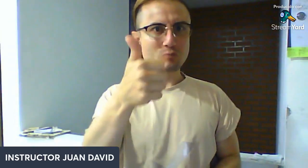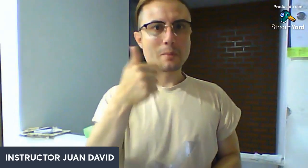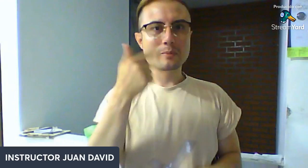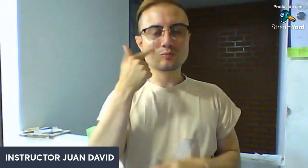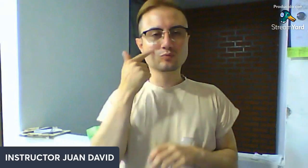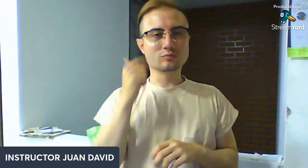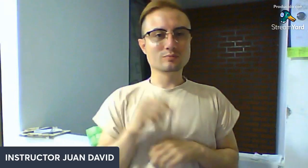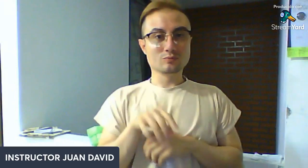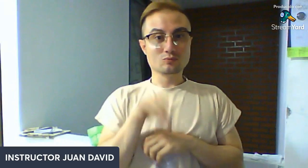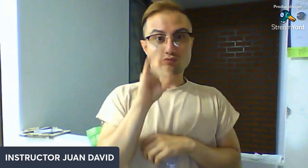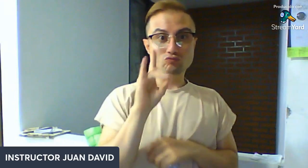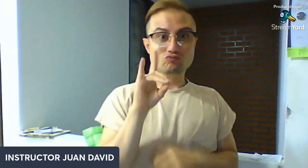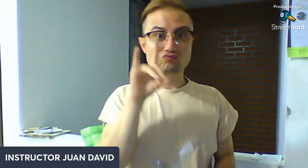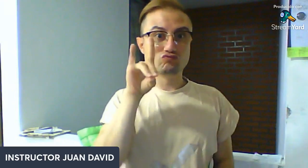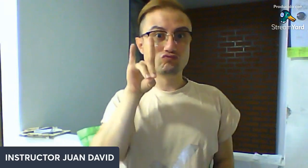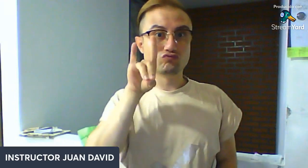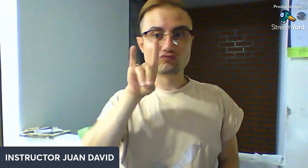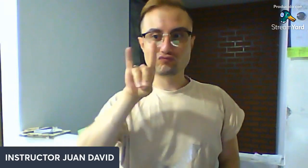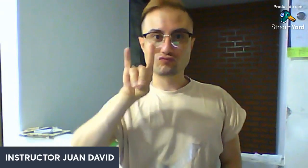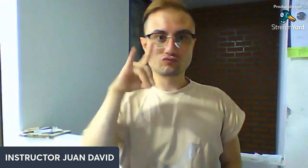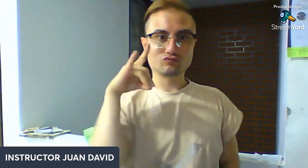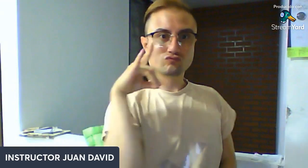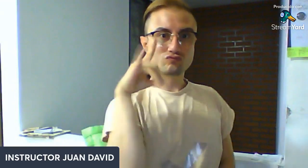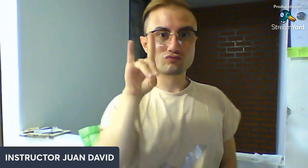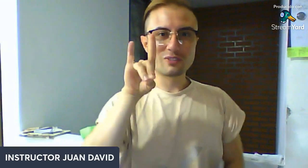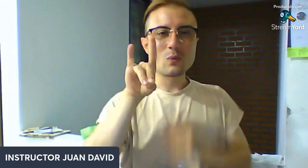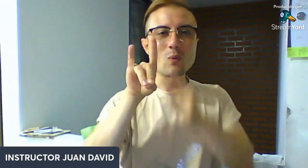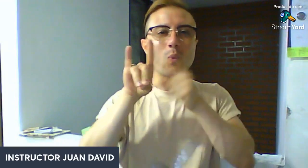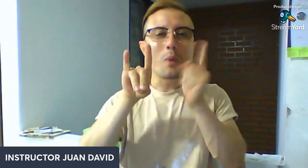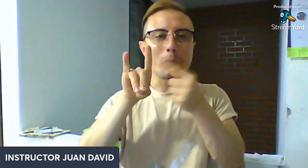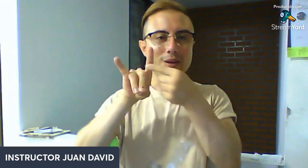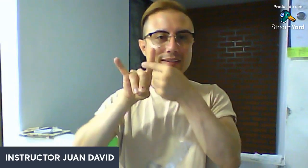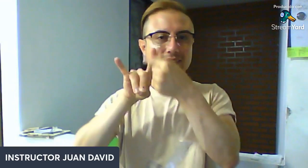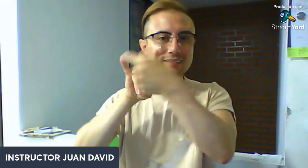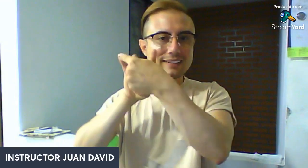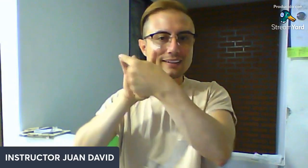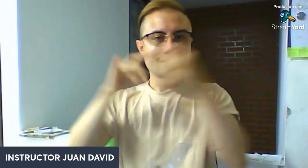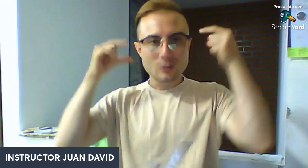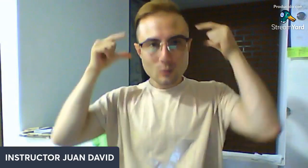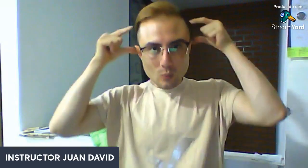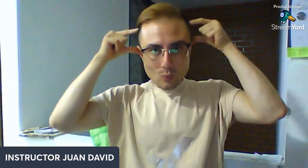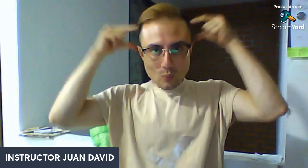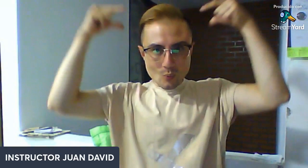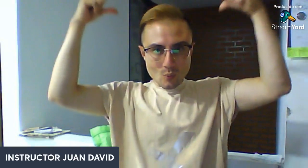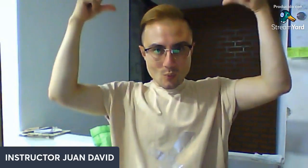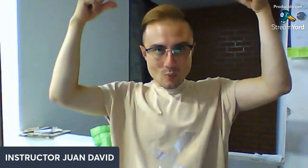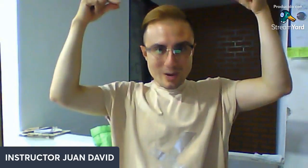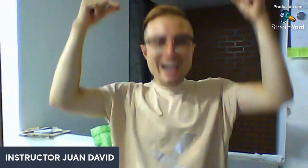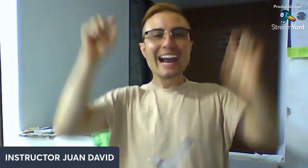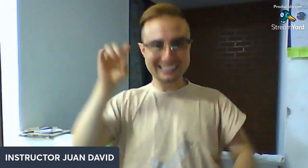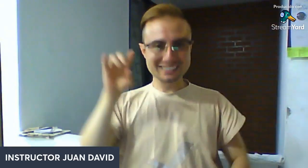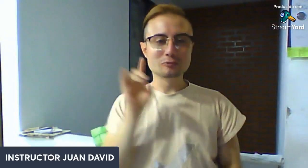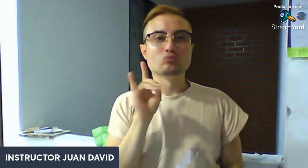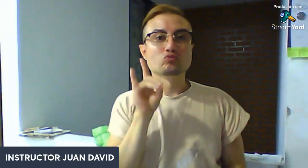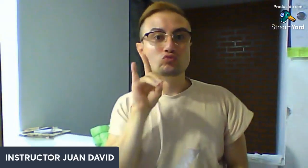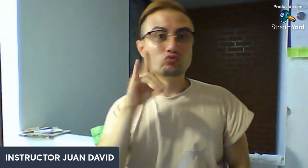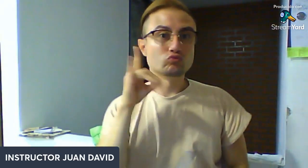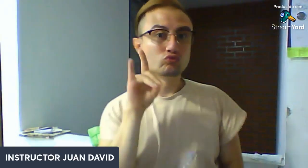Vale, entonces míralo aquí. Está muy bien. La seña de puercoespín o el clasificador sería así. El